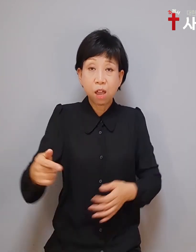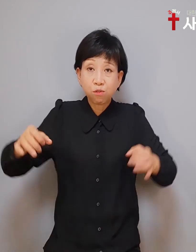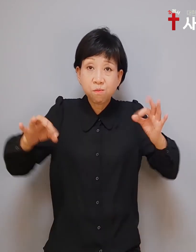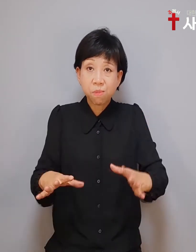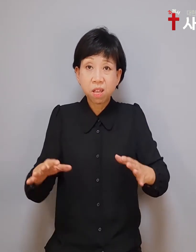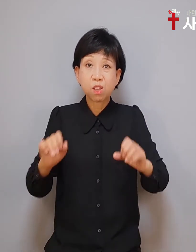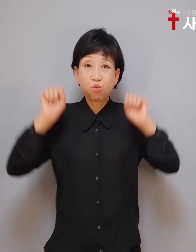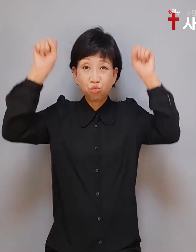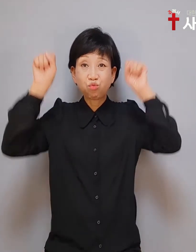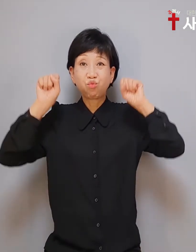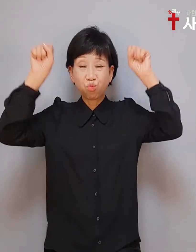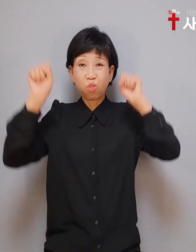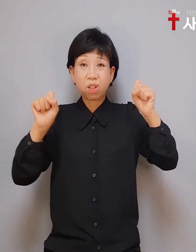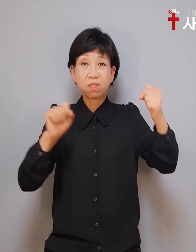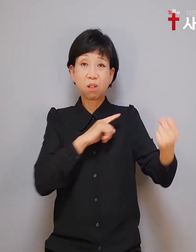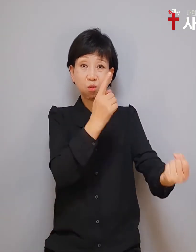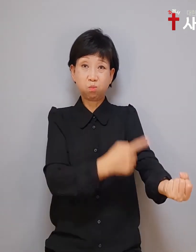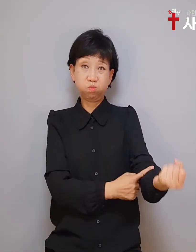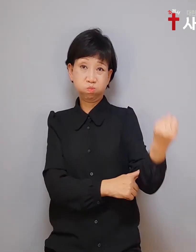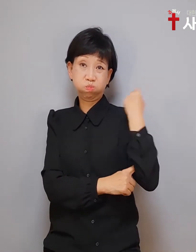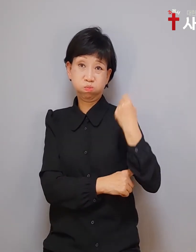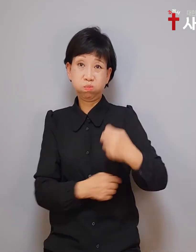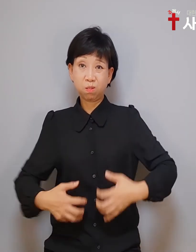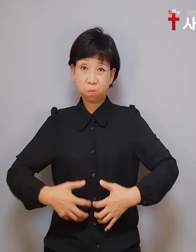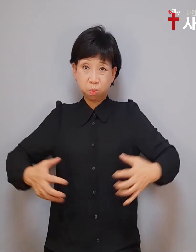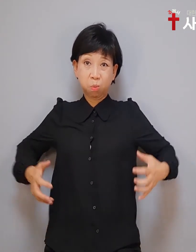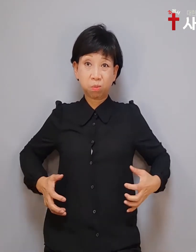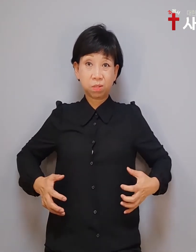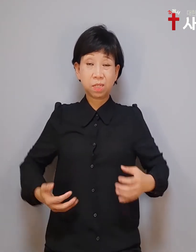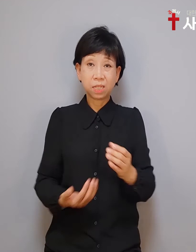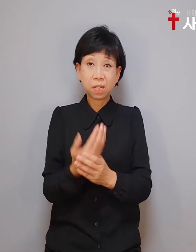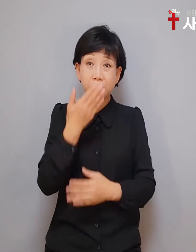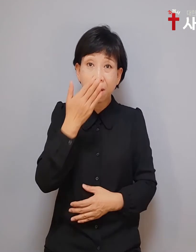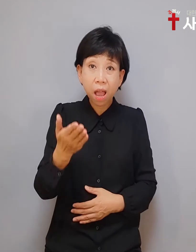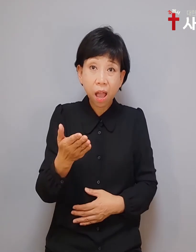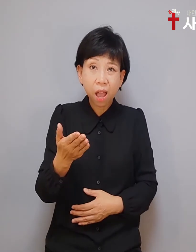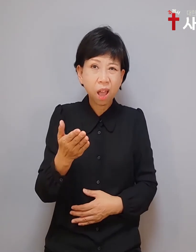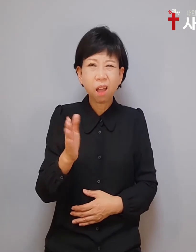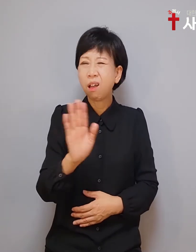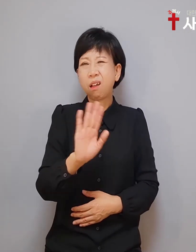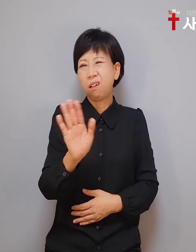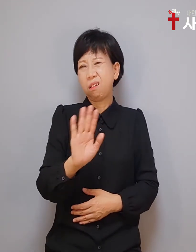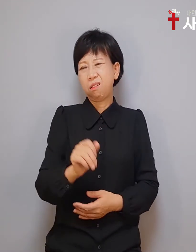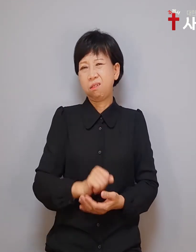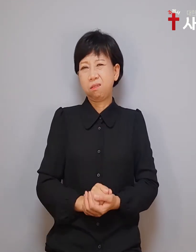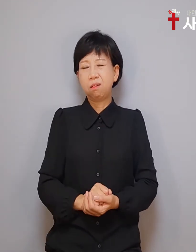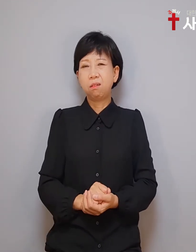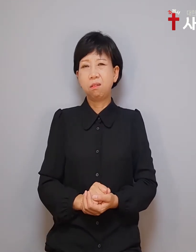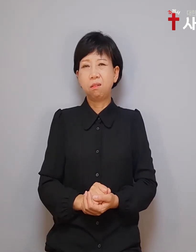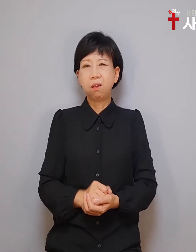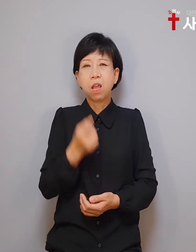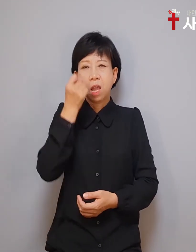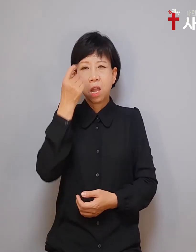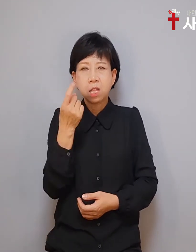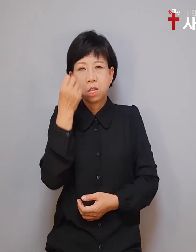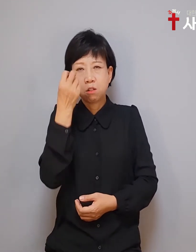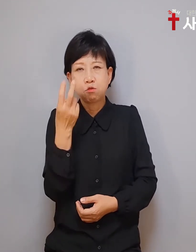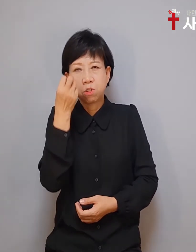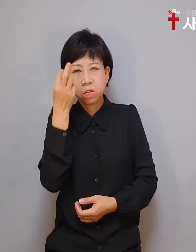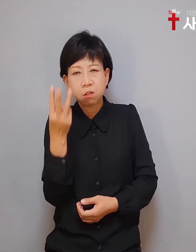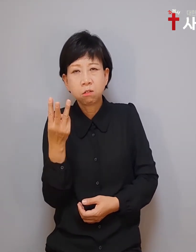그렇습니까? 아니잖아요. 이틀하고 한 달하고 두 달하고 이러면서 더 건강한 몸, 근력이 생기는 거지